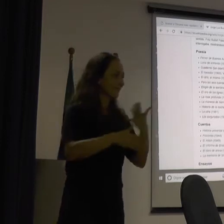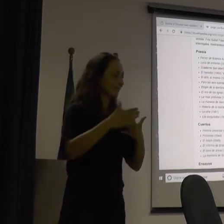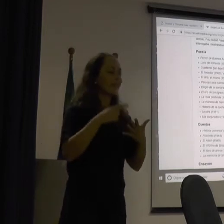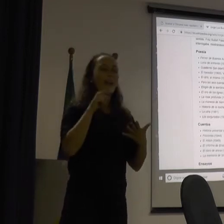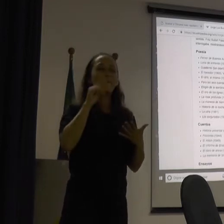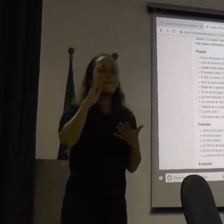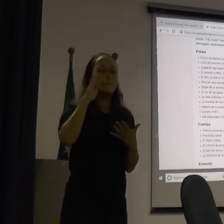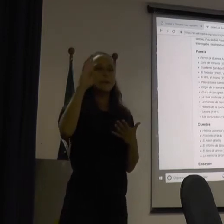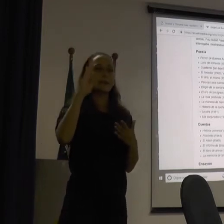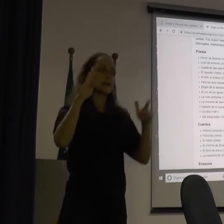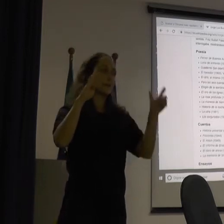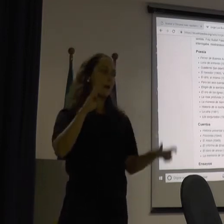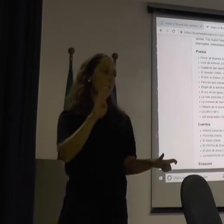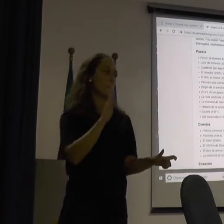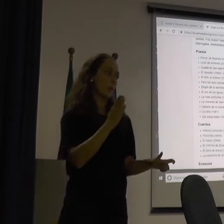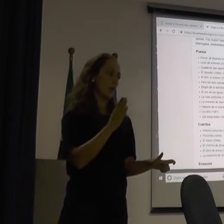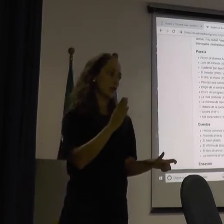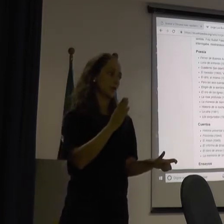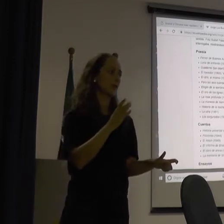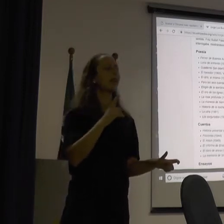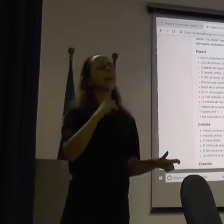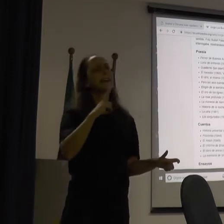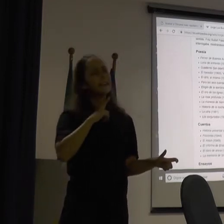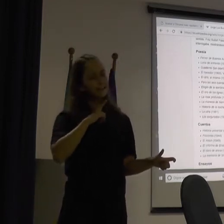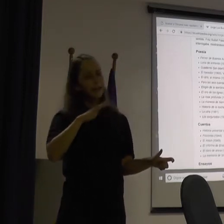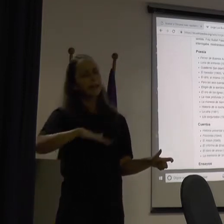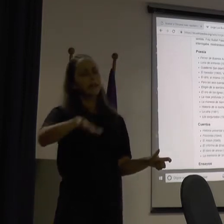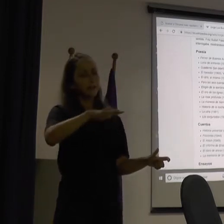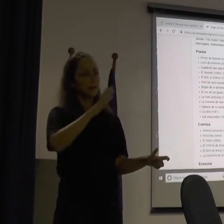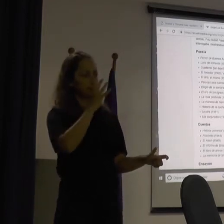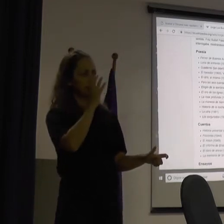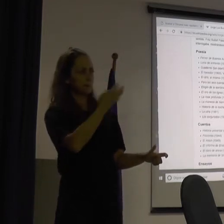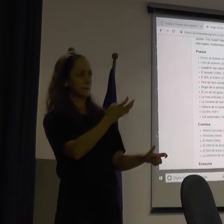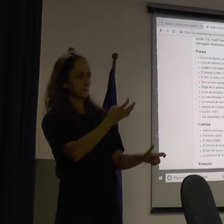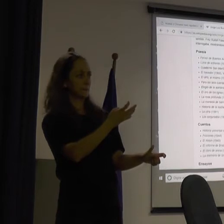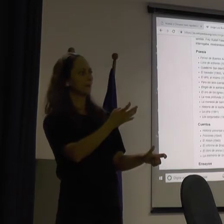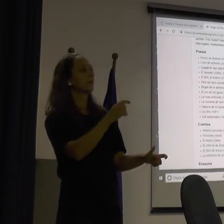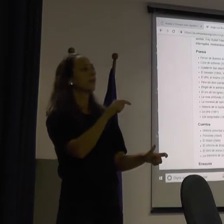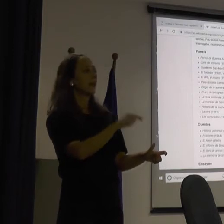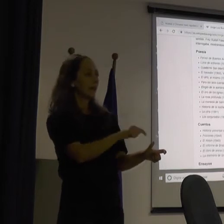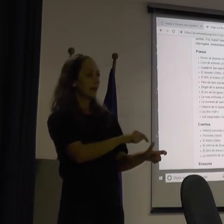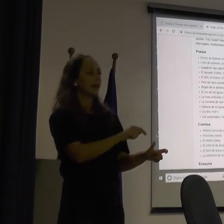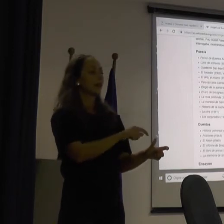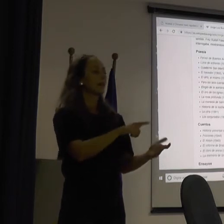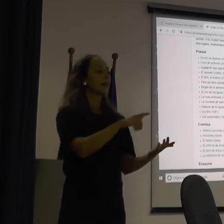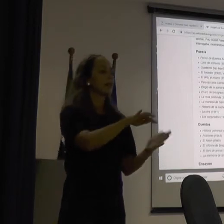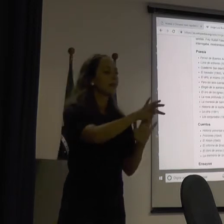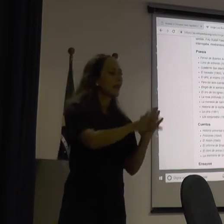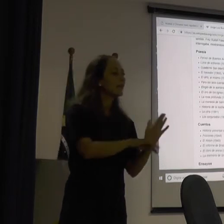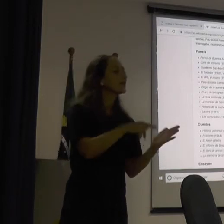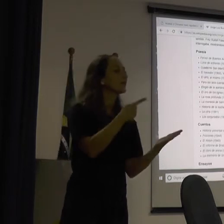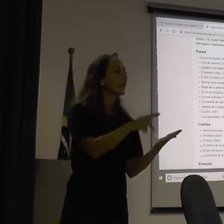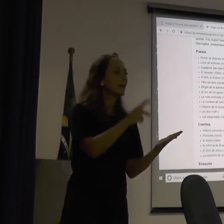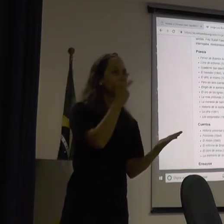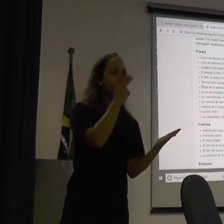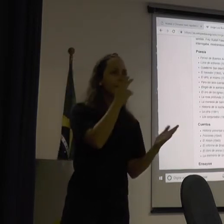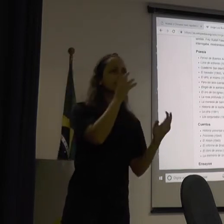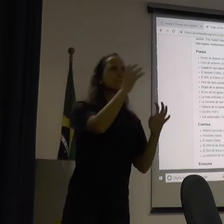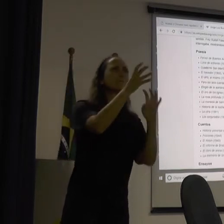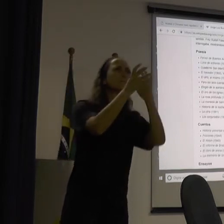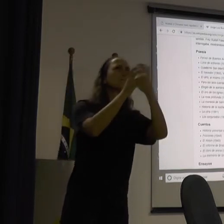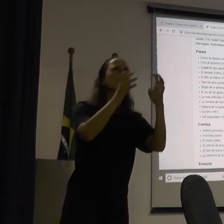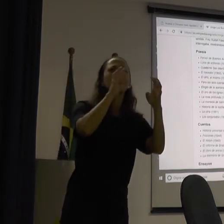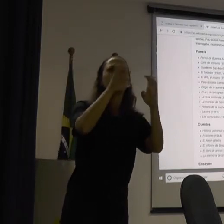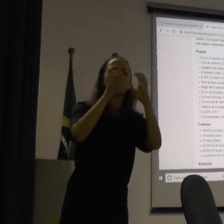Borges. Embora ele tenha sido acusado, né, por ser tipo um tigre de papel, como dizia o Mao Zedong, né, que como se